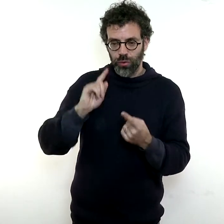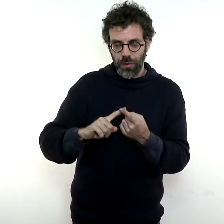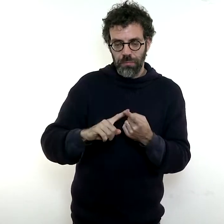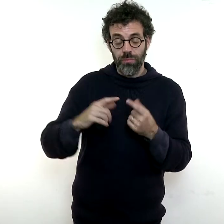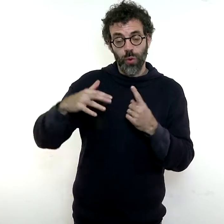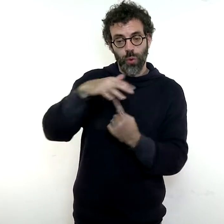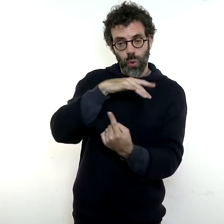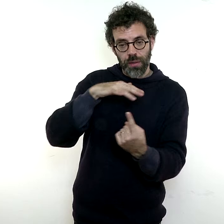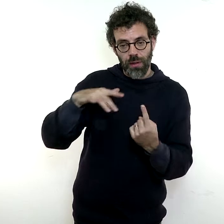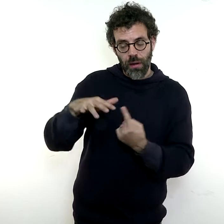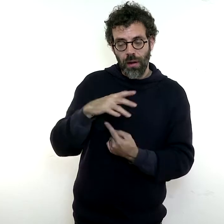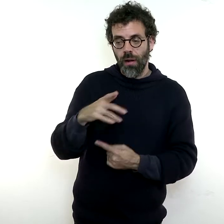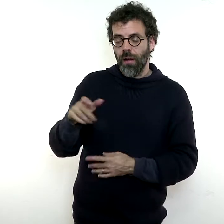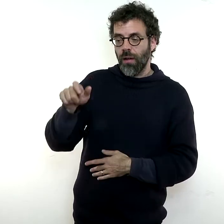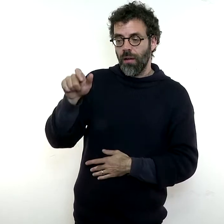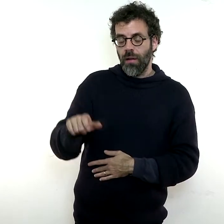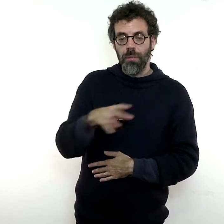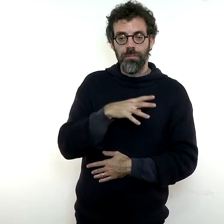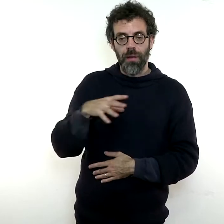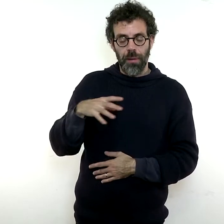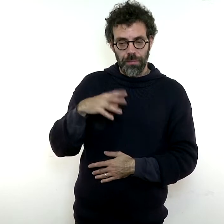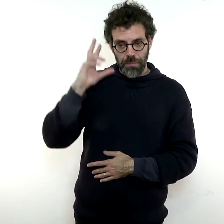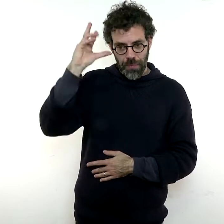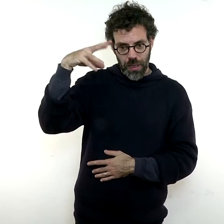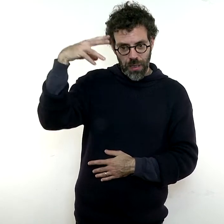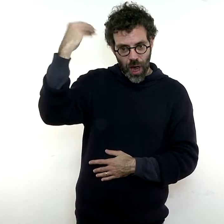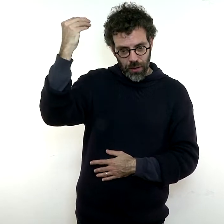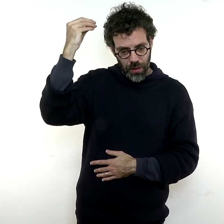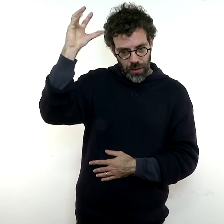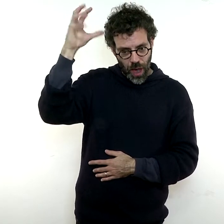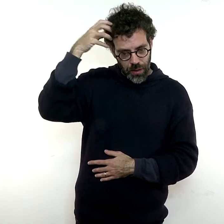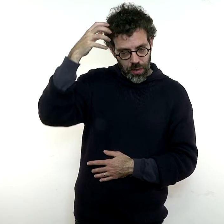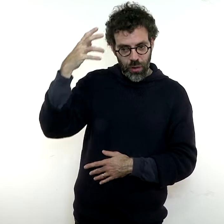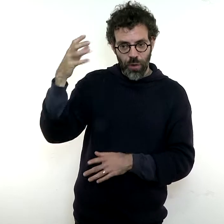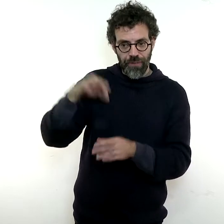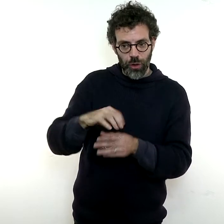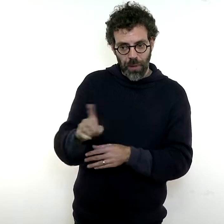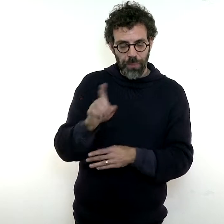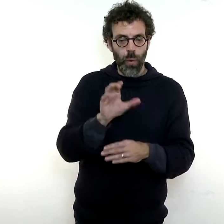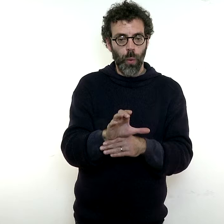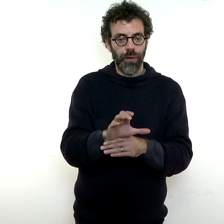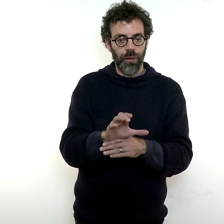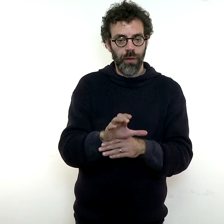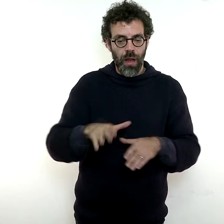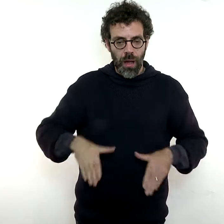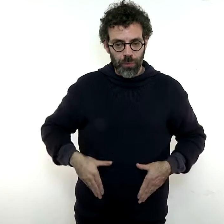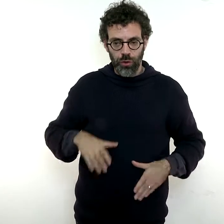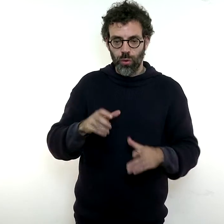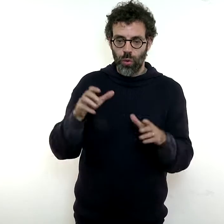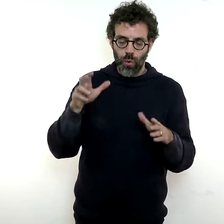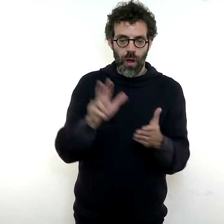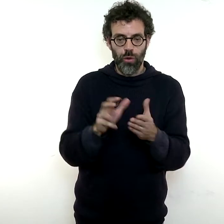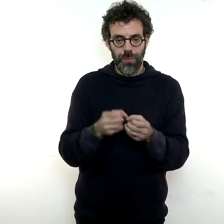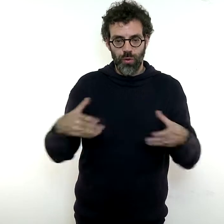sociale. Madame Yag ne prendra pas part au vote. Contre? Abstention? Adopté à